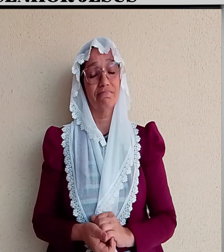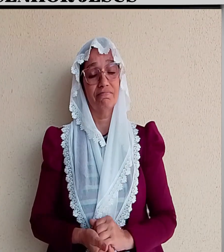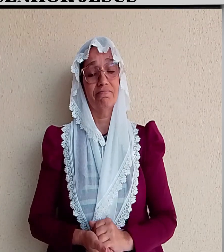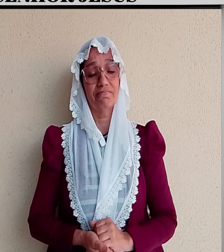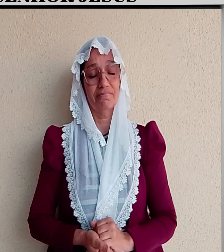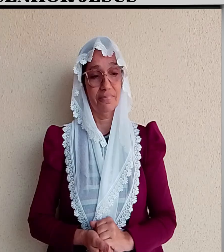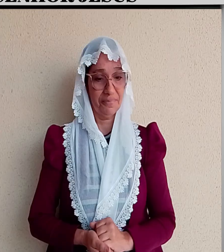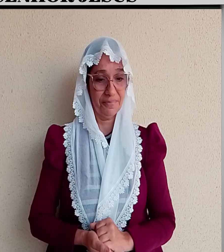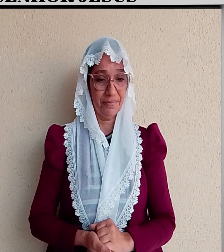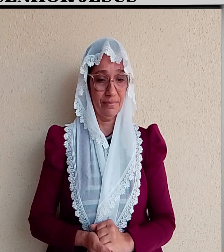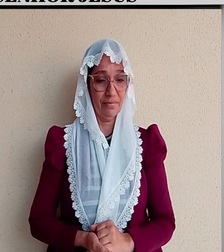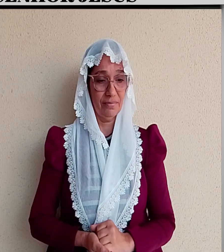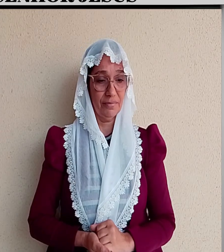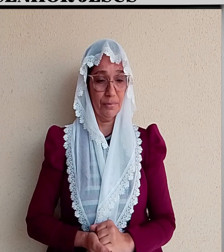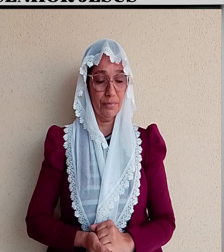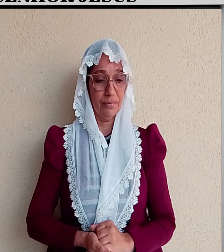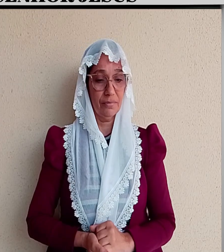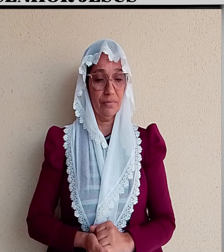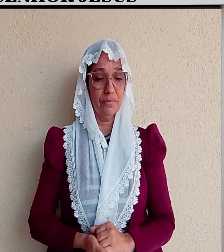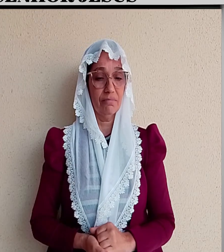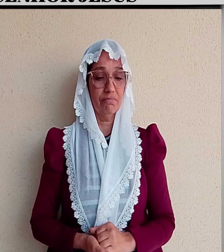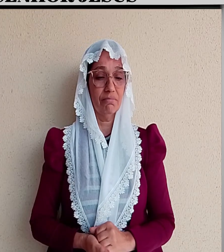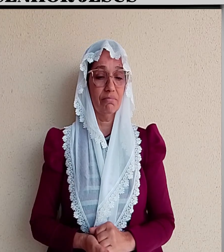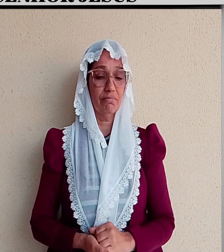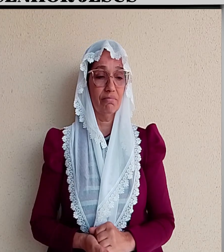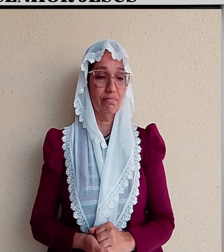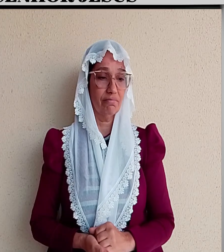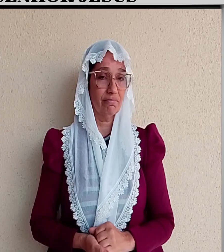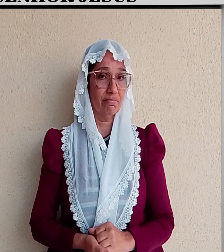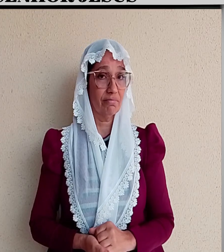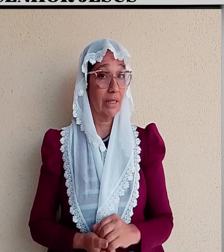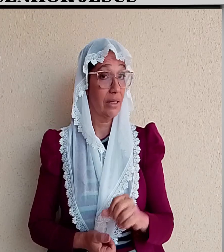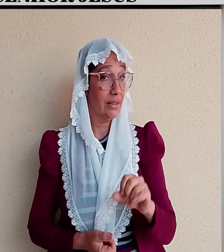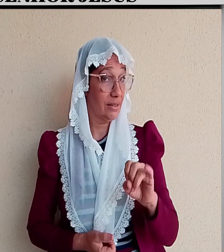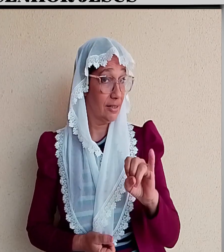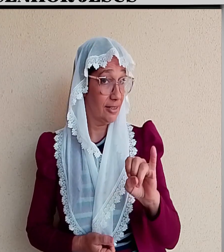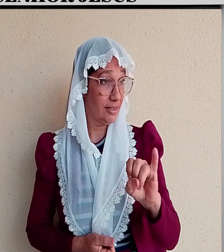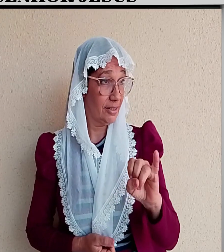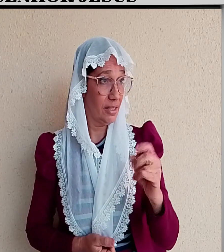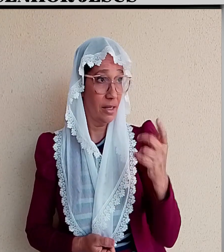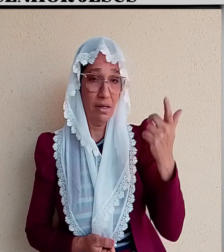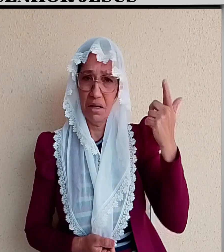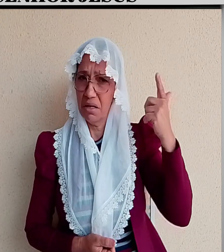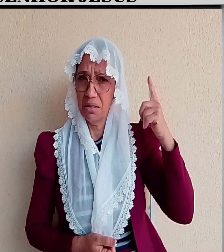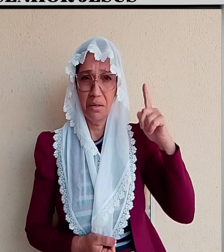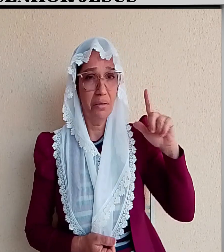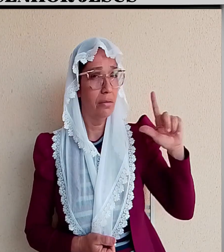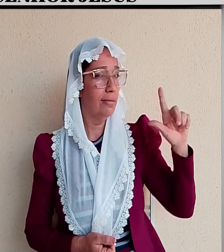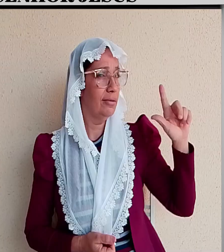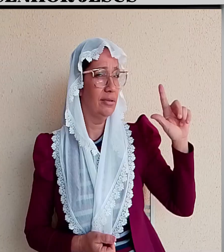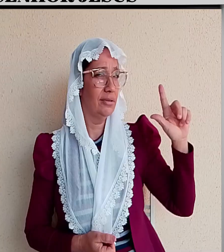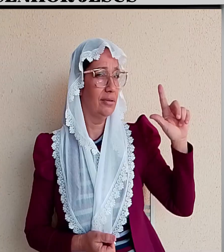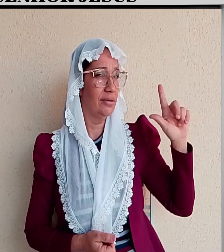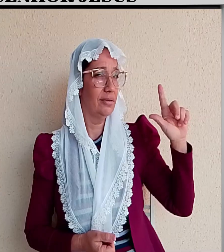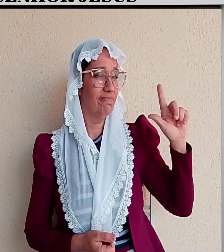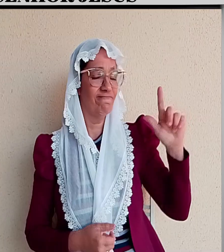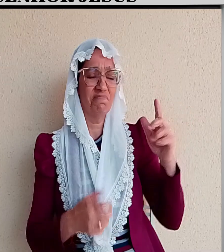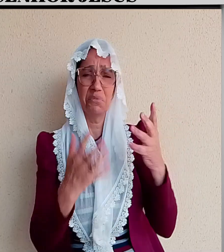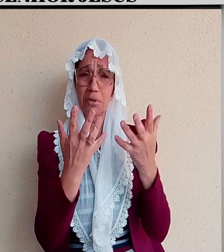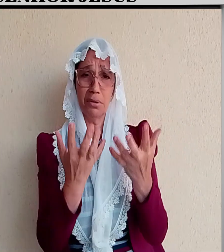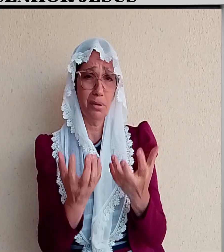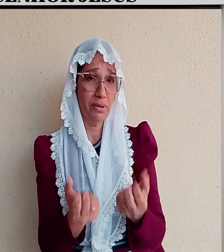conseguem aceitar isso, irmãos, aleluia, não é digno do Pai, não é digno de voltar, não é digno de entrar no céu